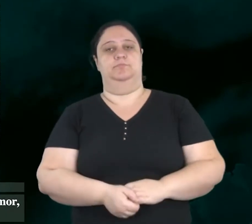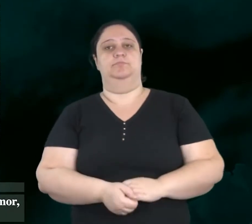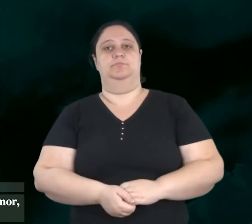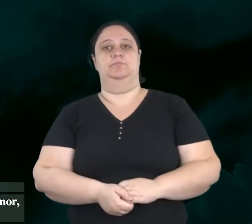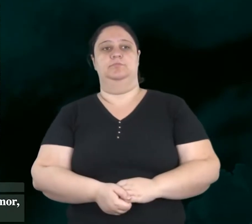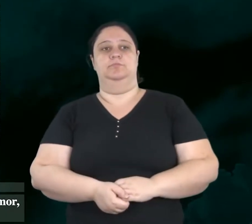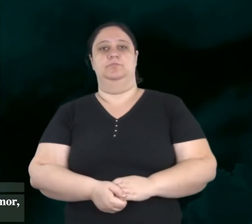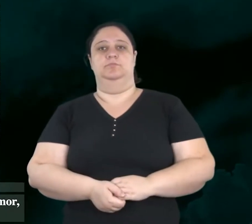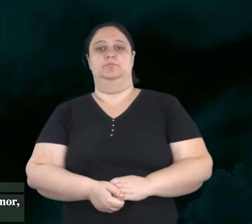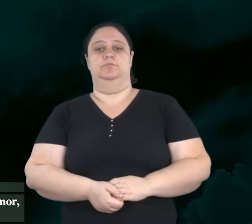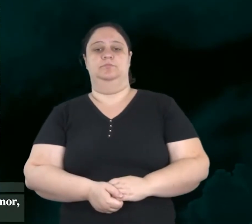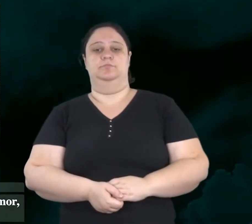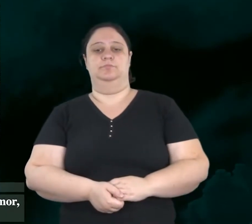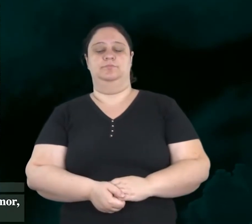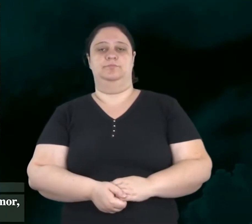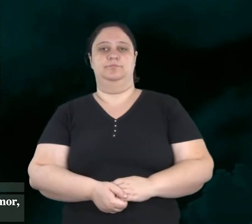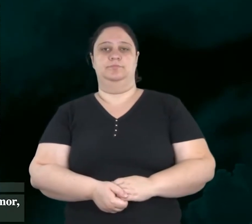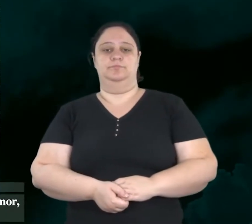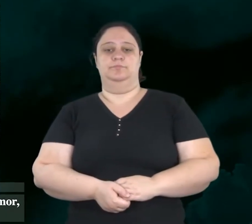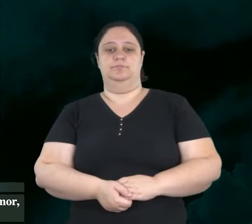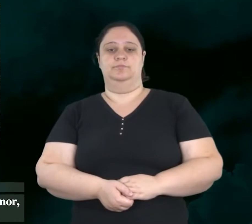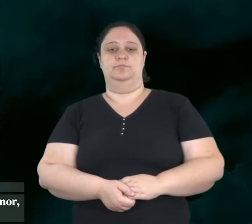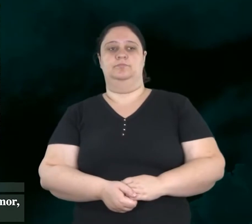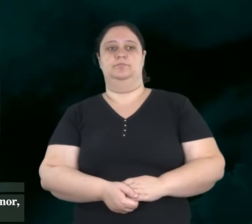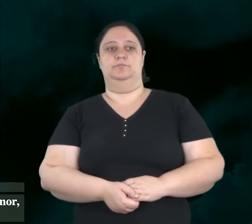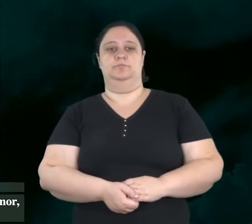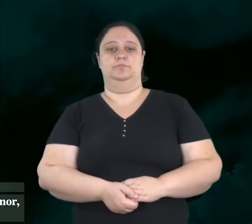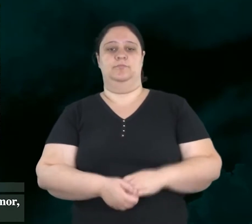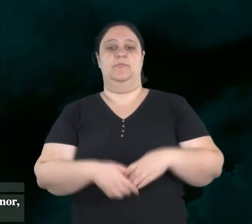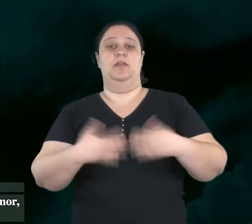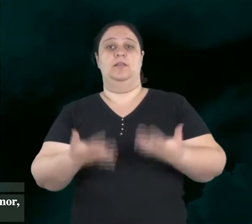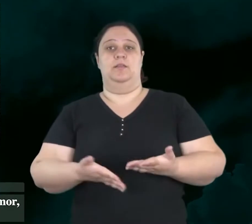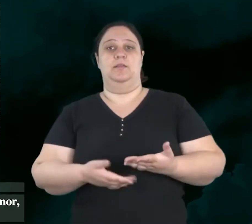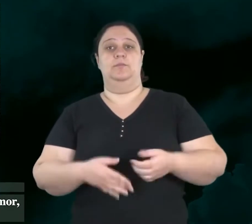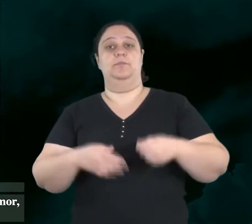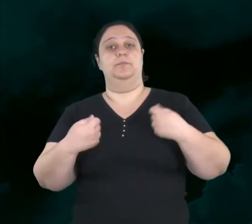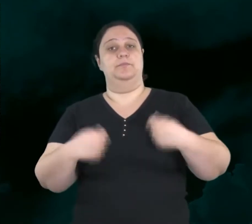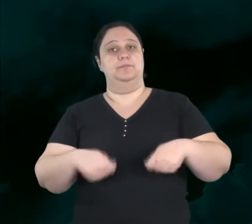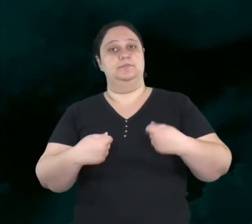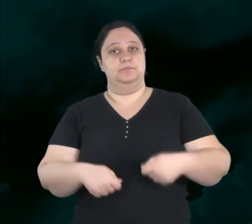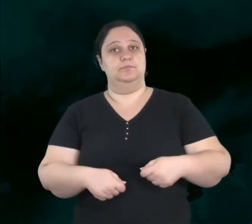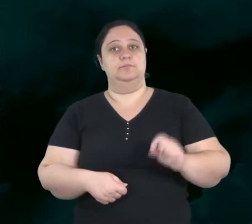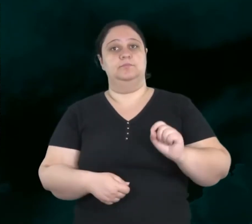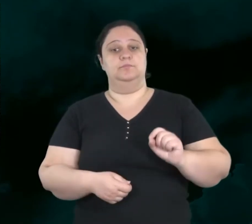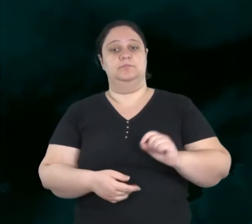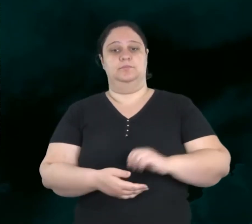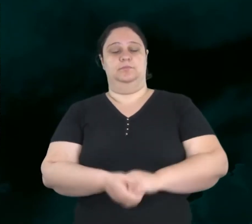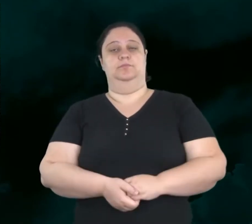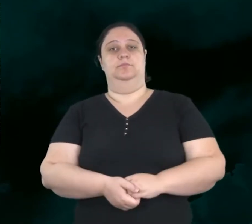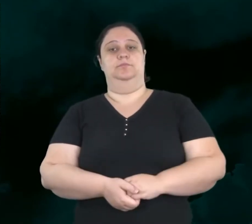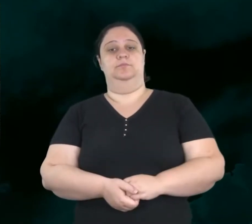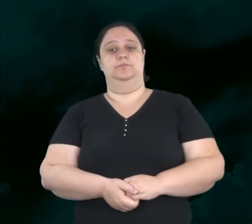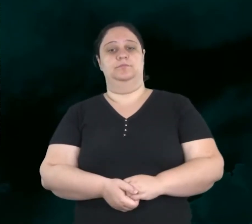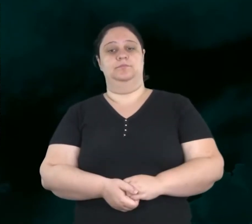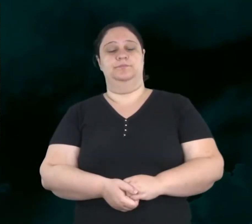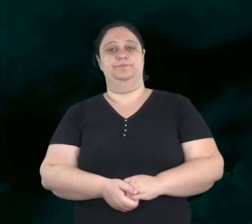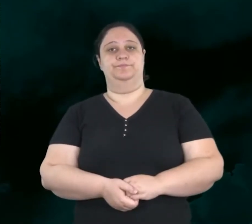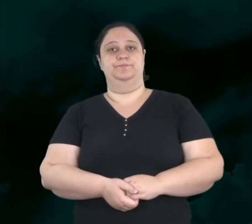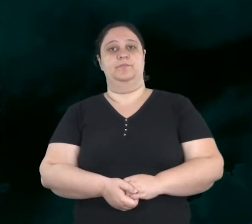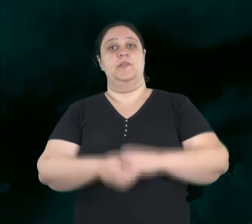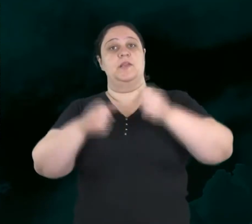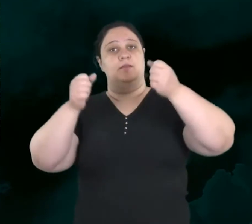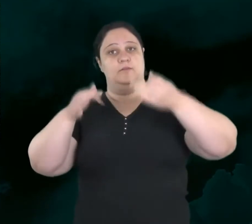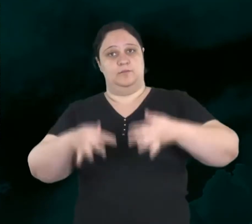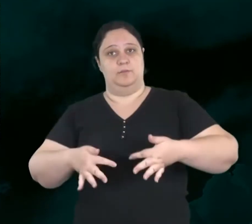para todo sempre. Muito bem. Então, eu preciso falar rapidamente aquilo que nós já